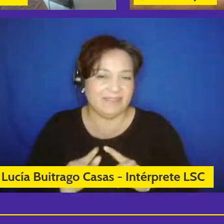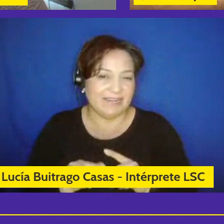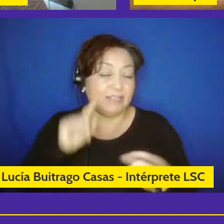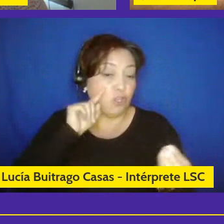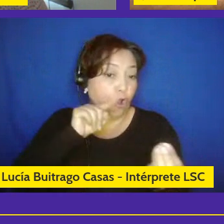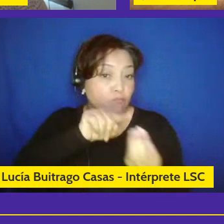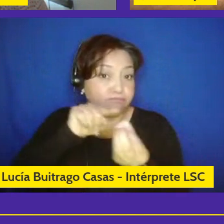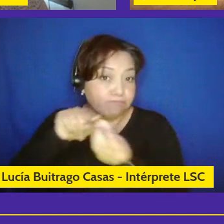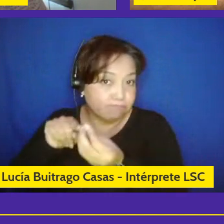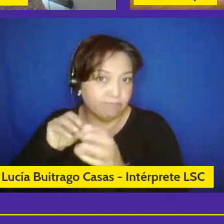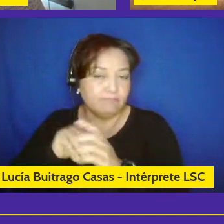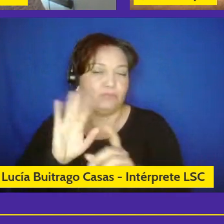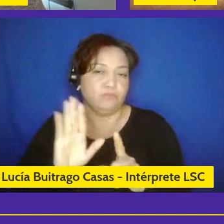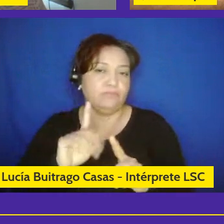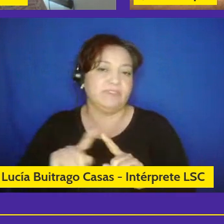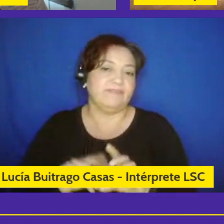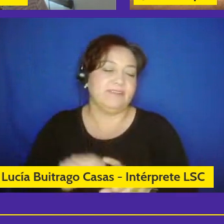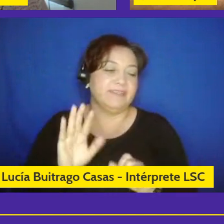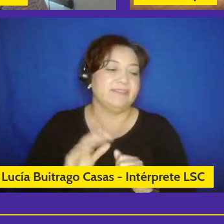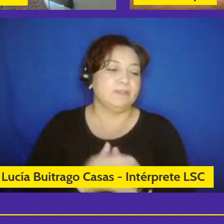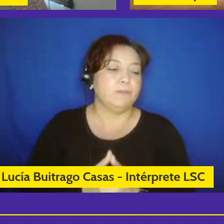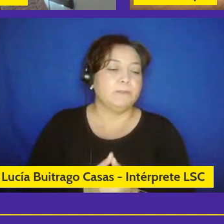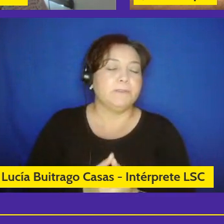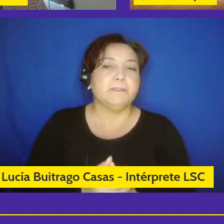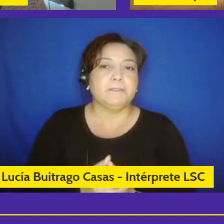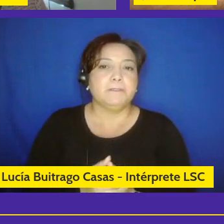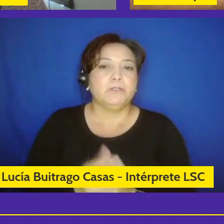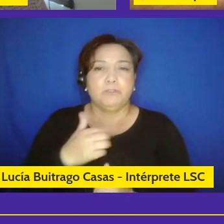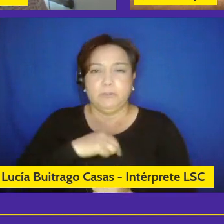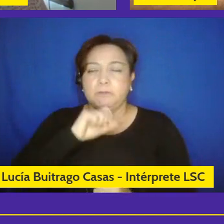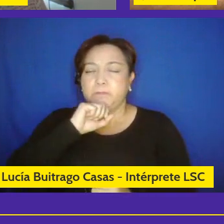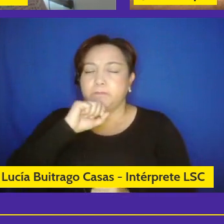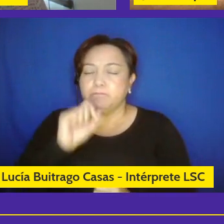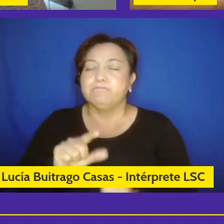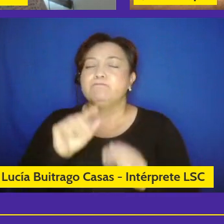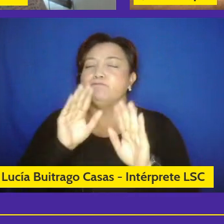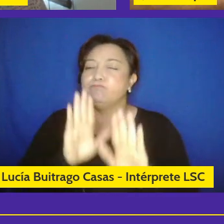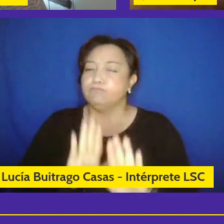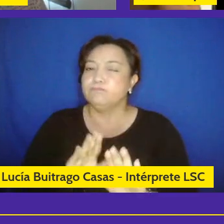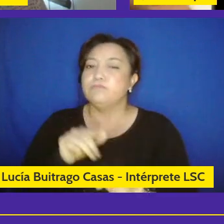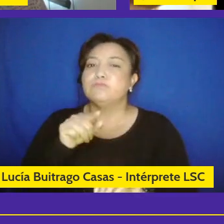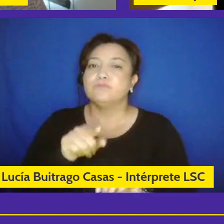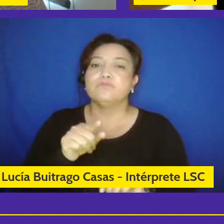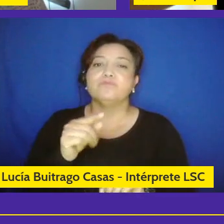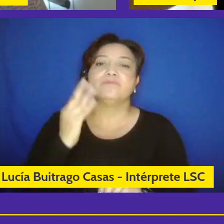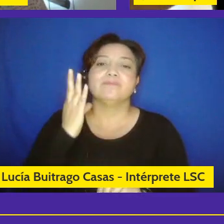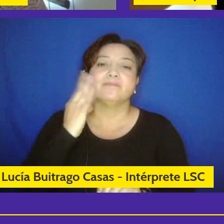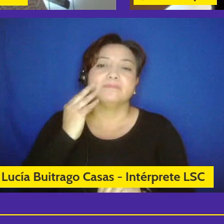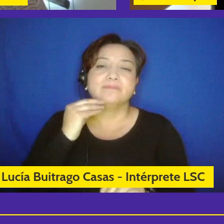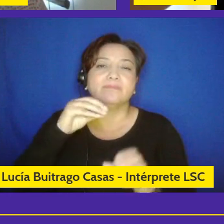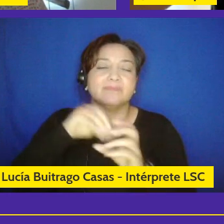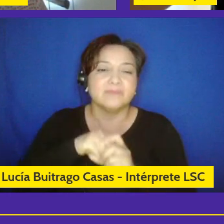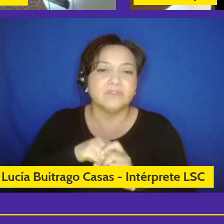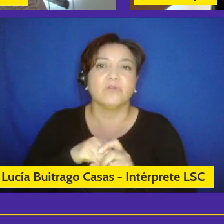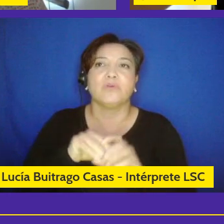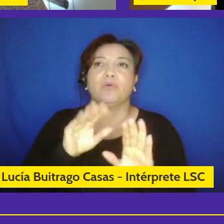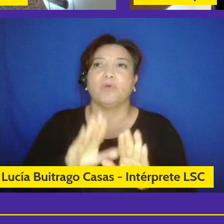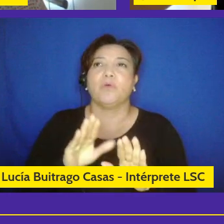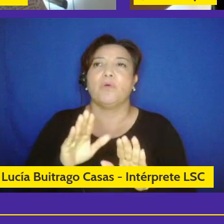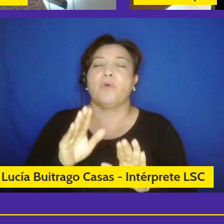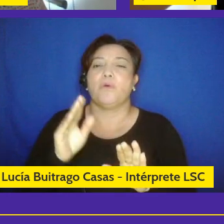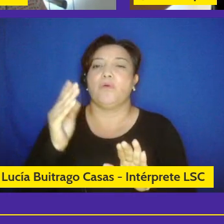me gustaría preguntarte qué experiencia has tenido tú con películas